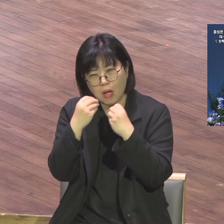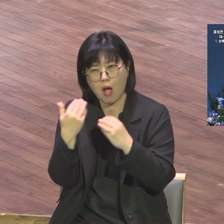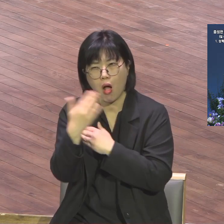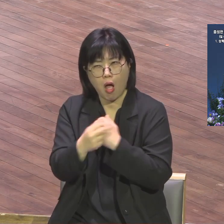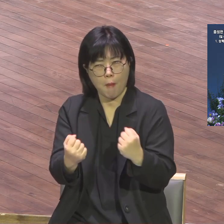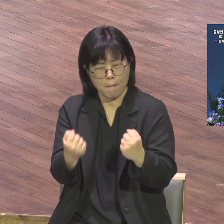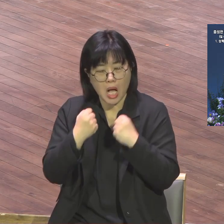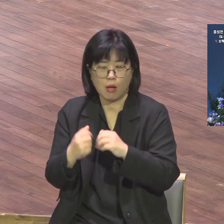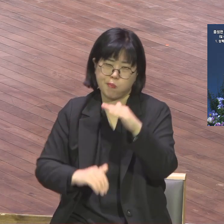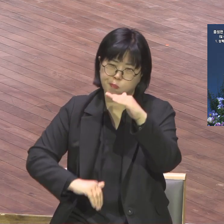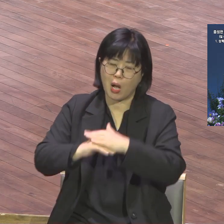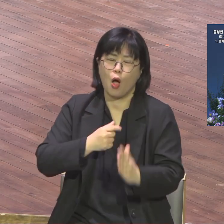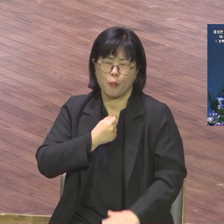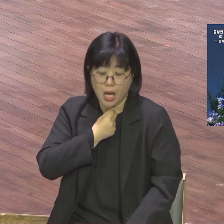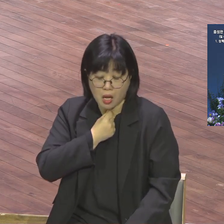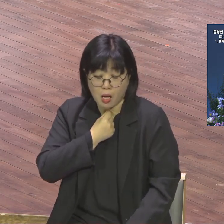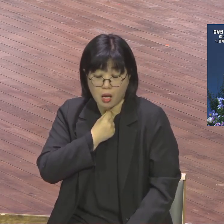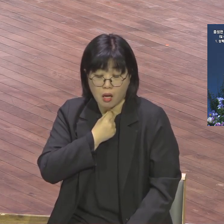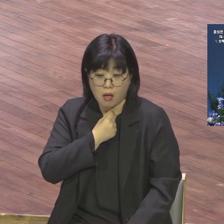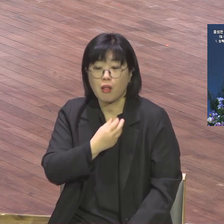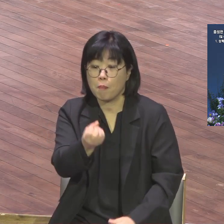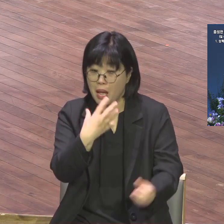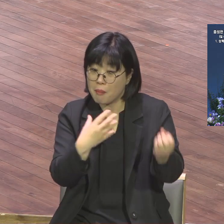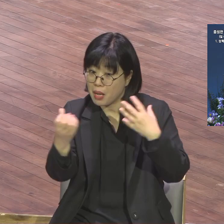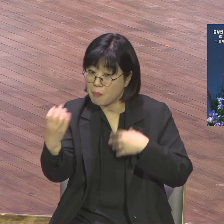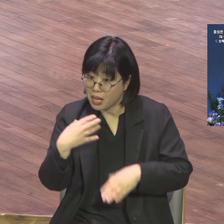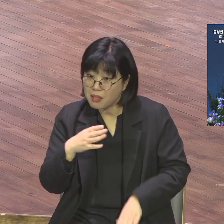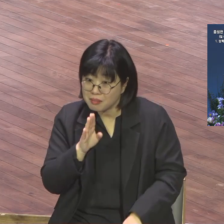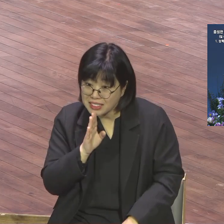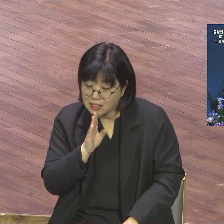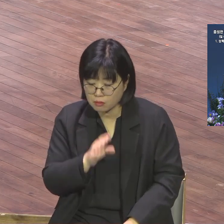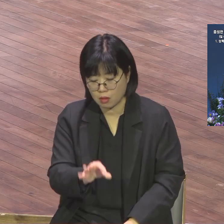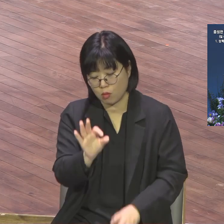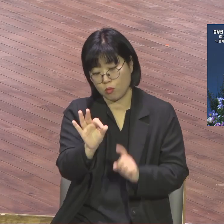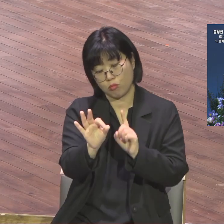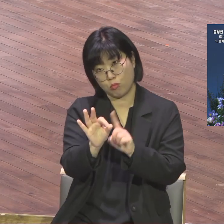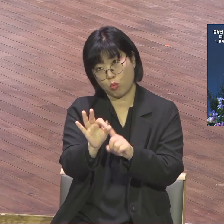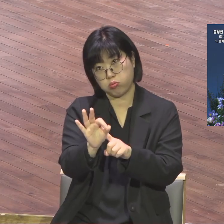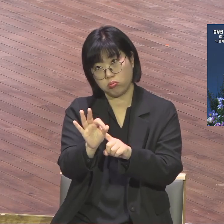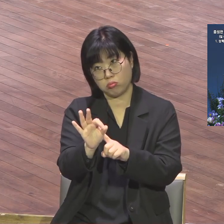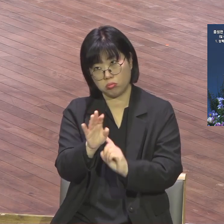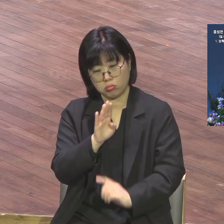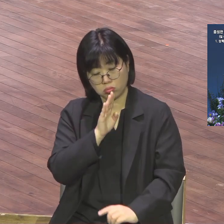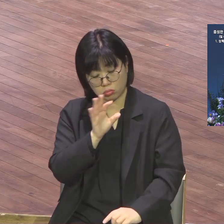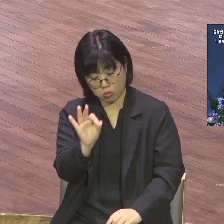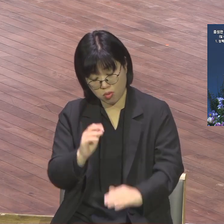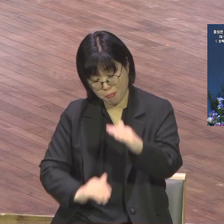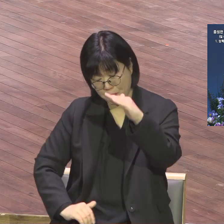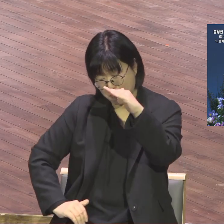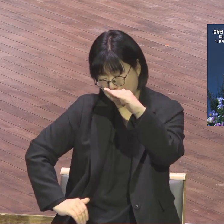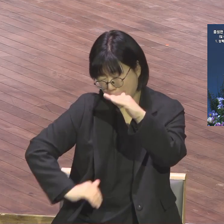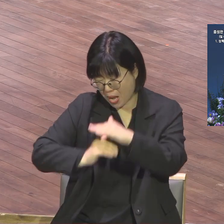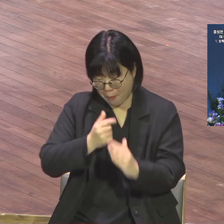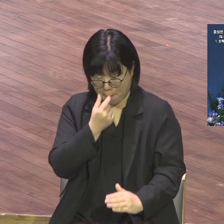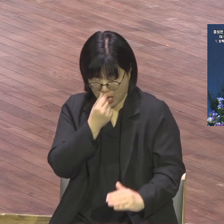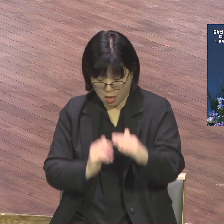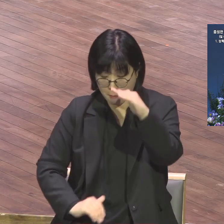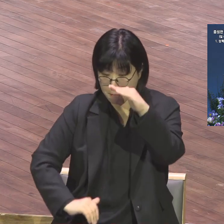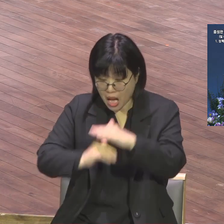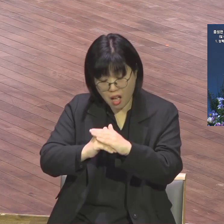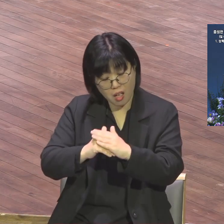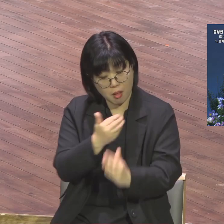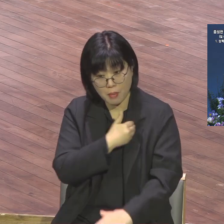인간에게요. 근본적 만족을 줄 수가 없어요. 아무리 돈이 많아도 만족 줄 수 없다니까요. 부의